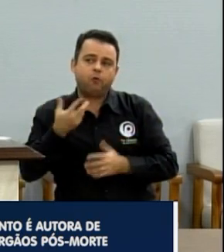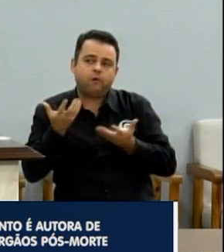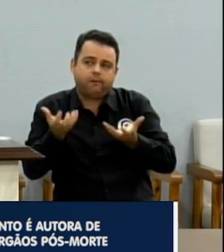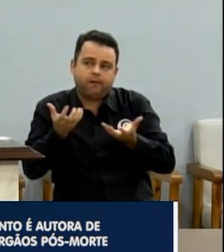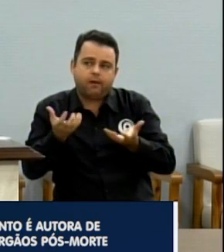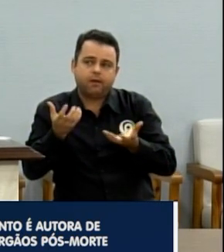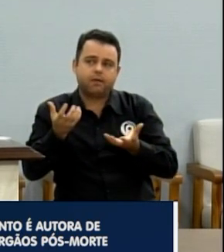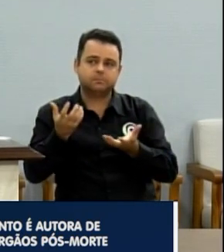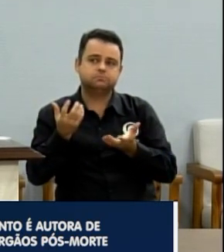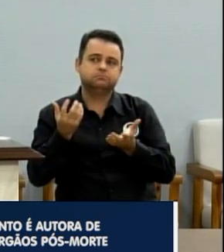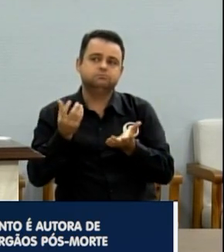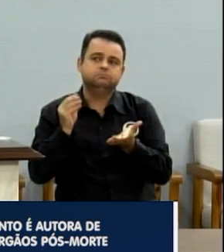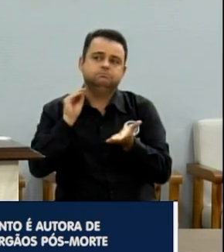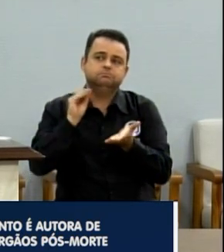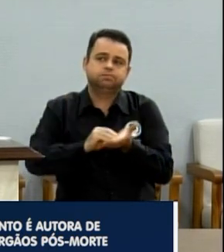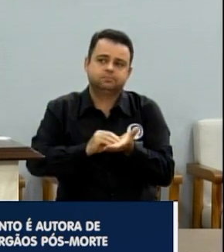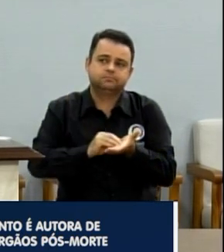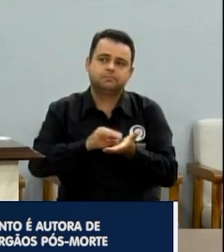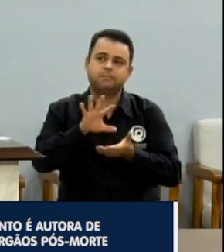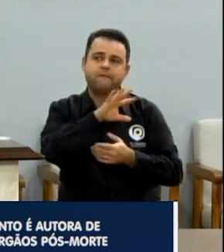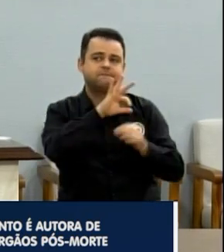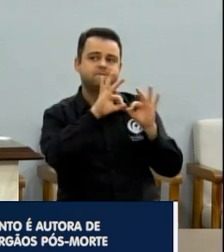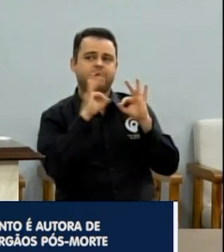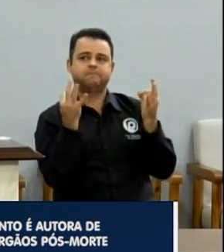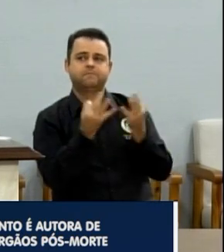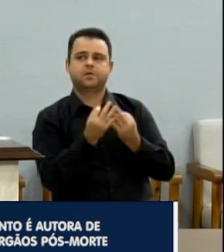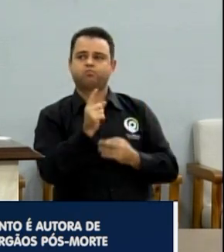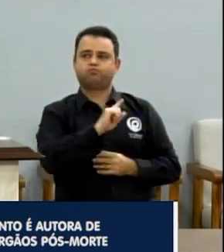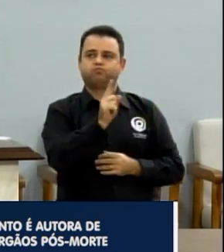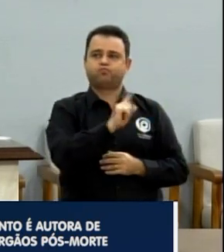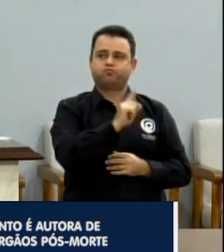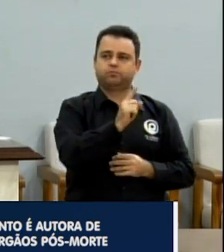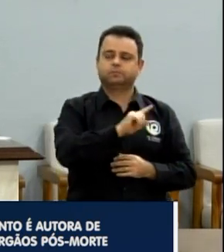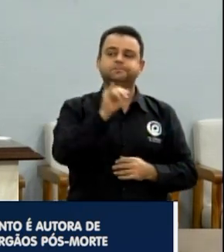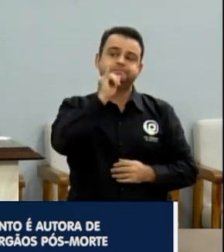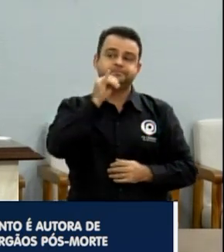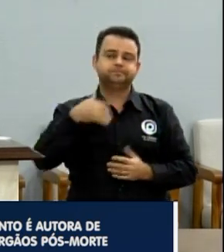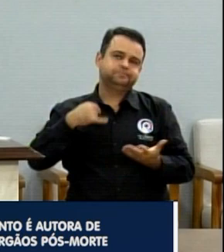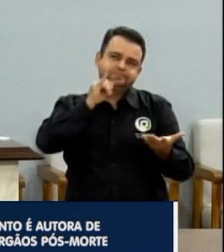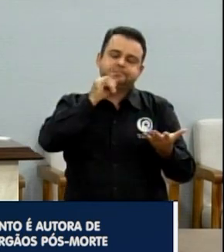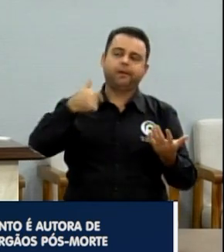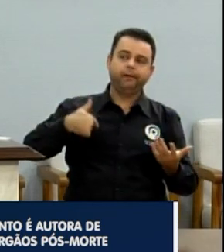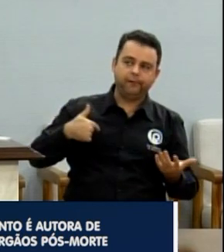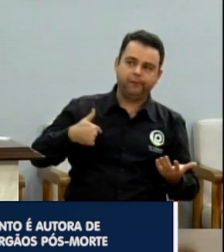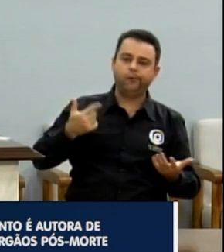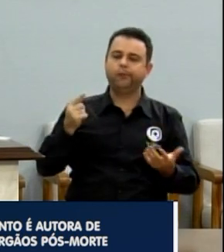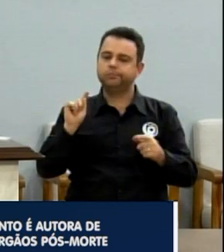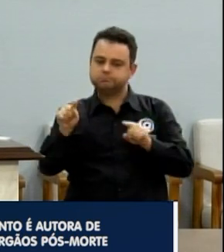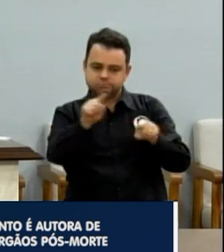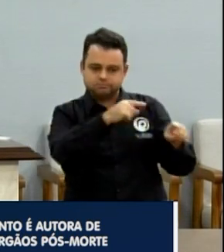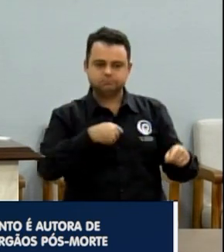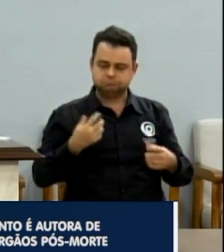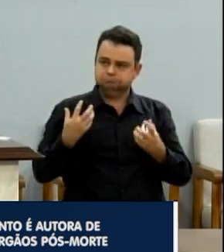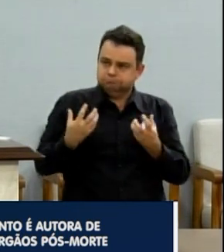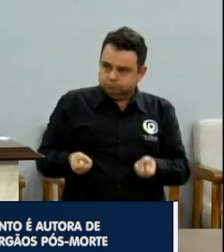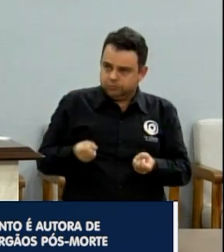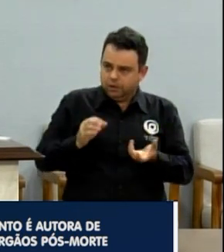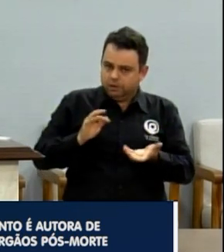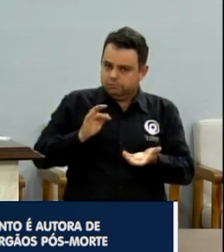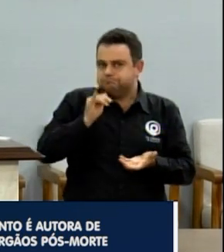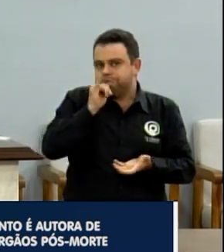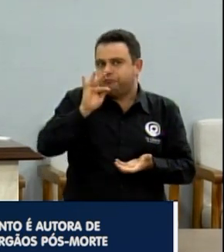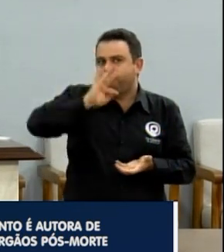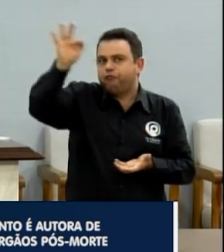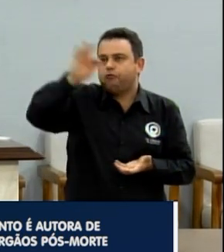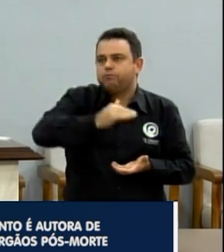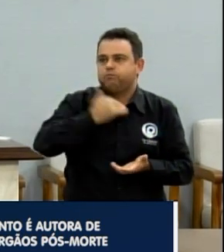a morte válida. Ou seja, mesmo que vocês decidam ser doadores de órgãos após a morte ou não